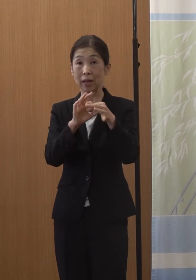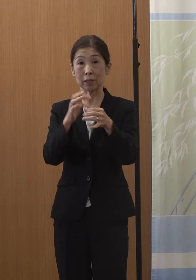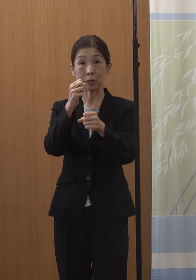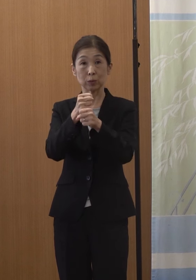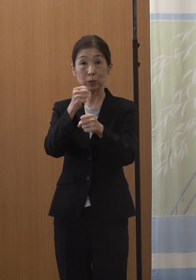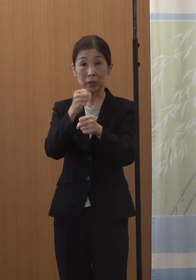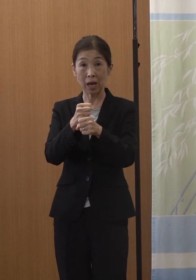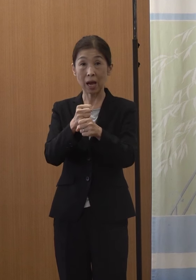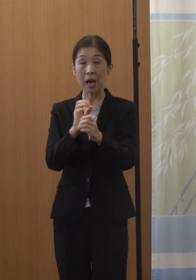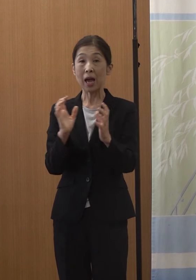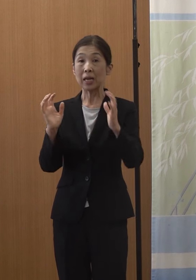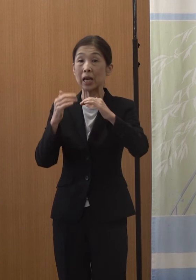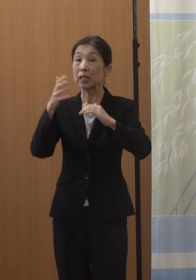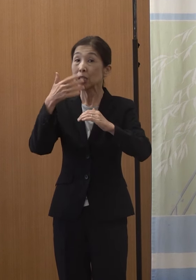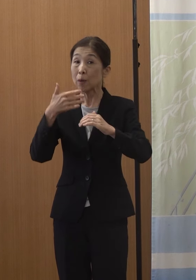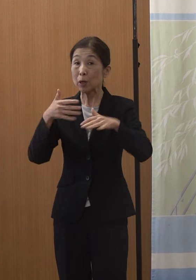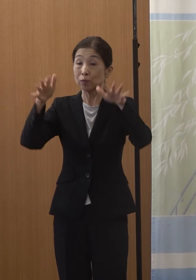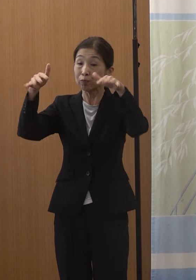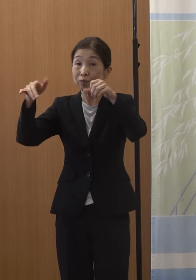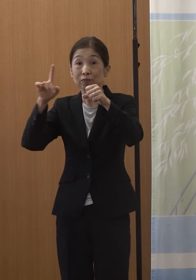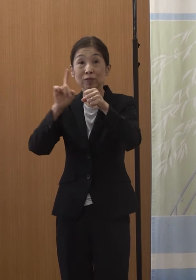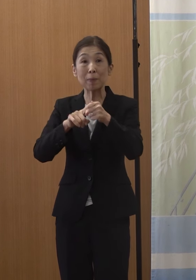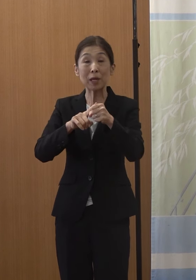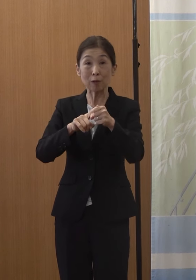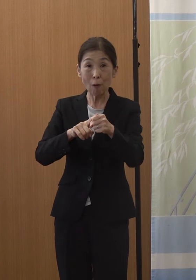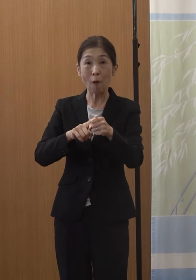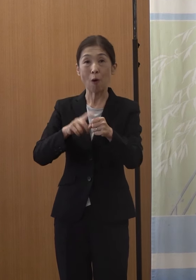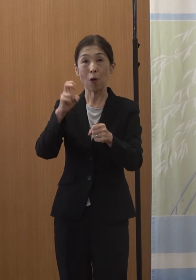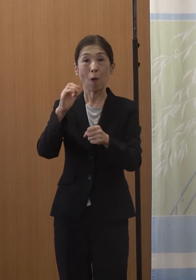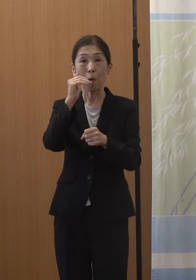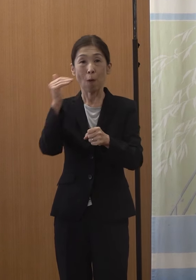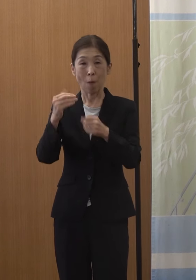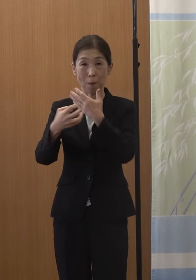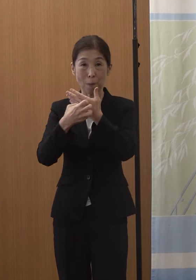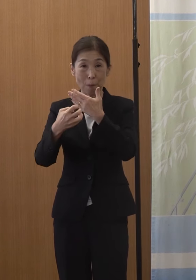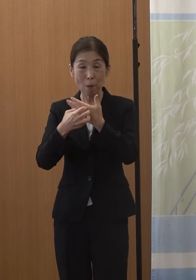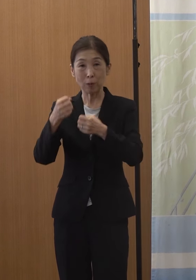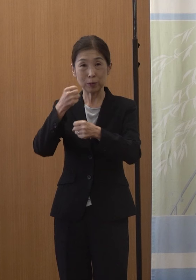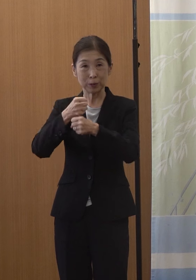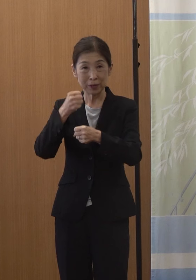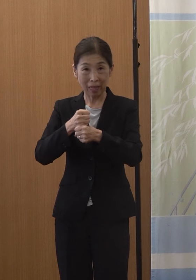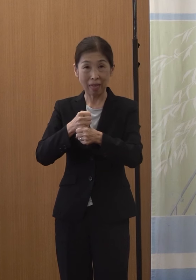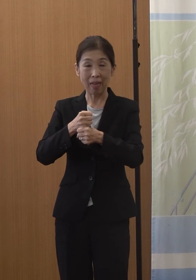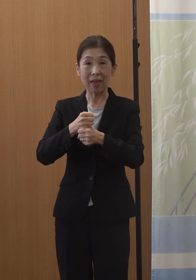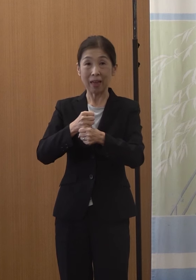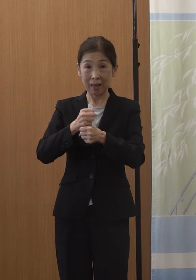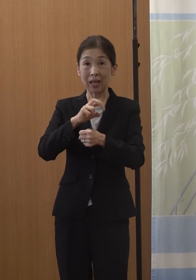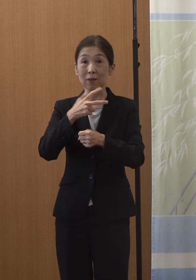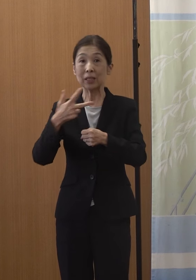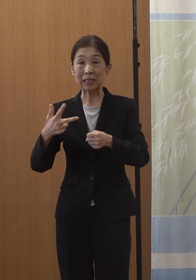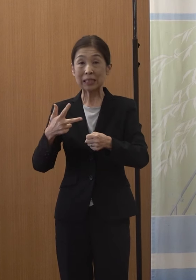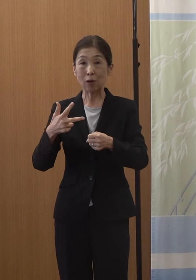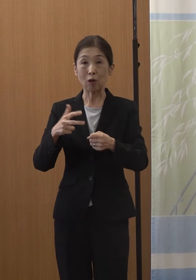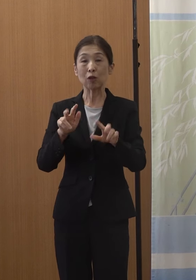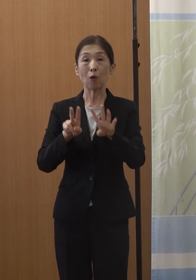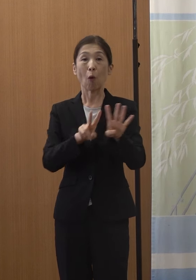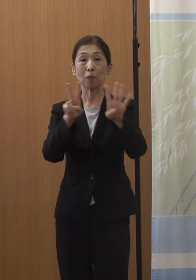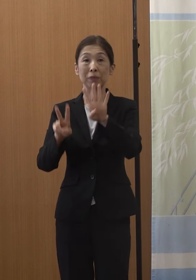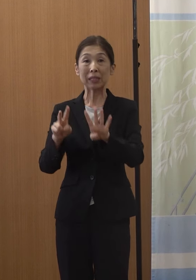成した野菜摂取を呼びかけるオリジナルロゴポップを、市内のセブンイレブンをは